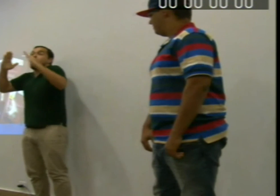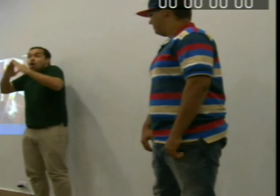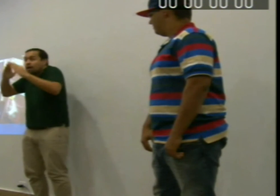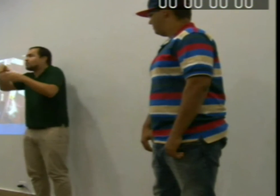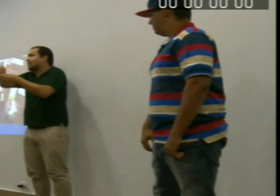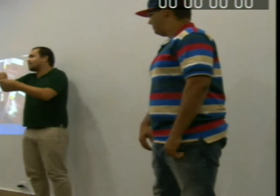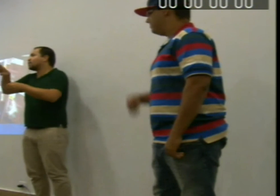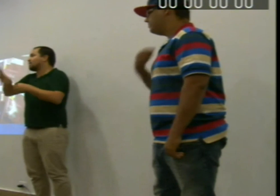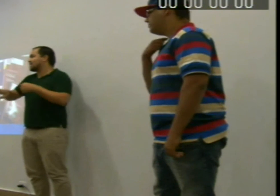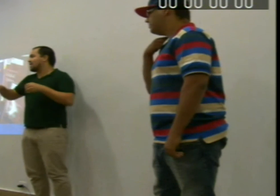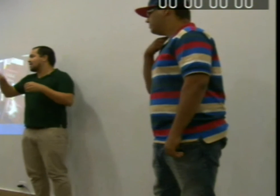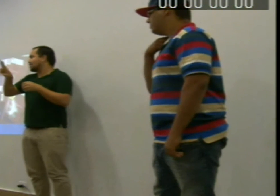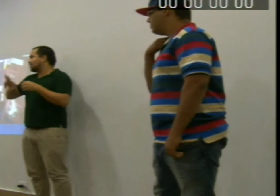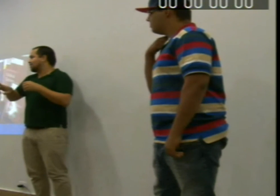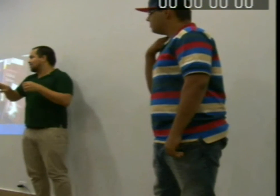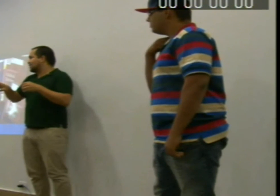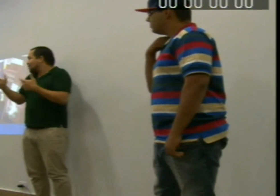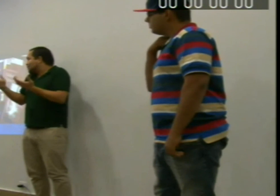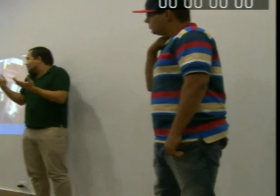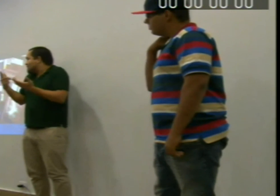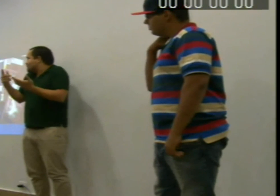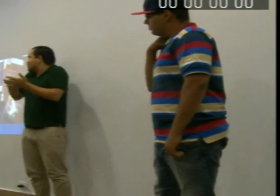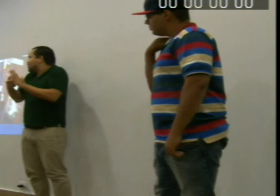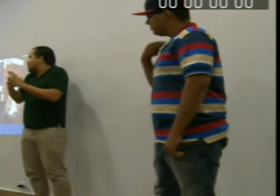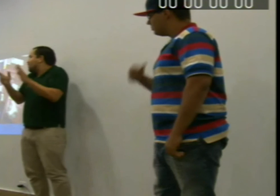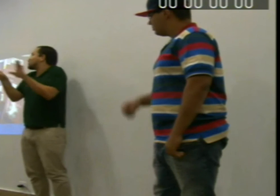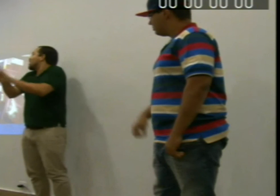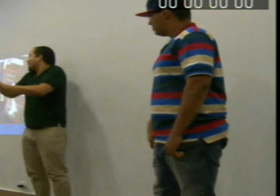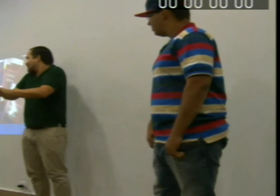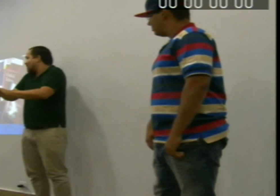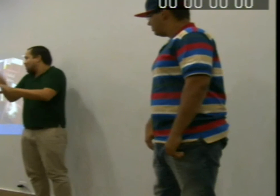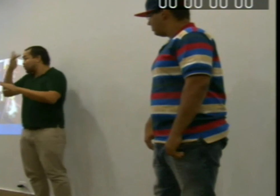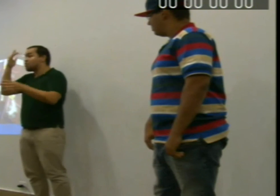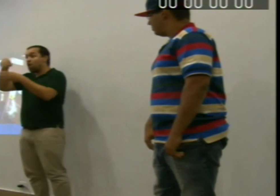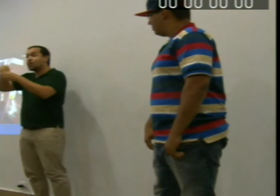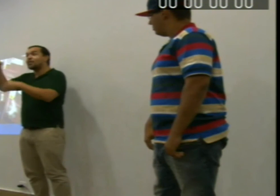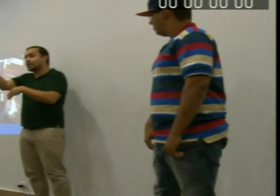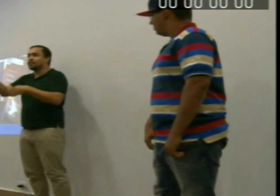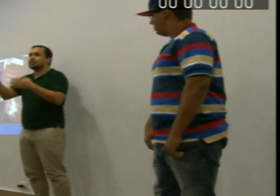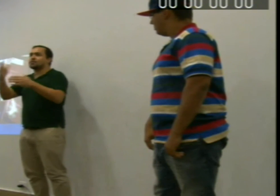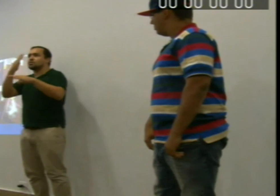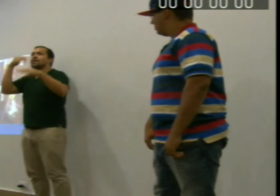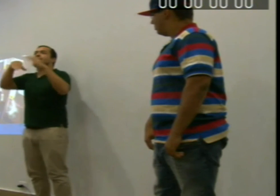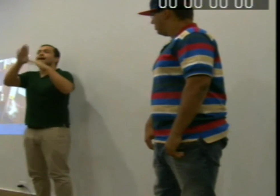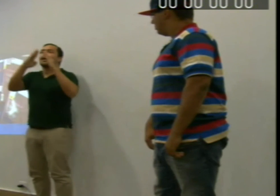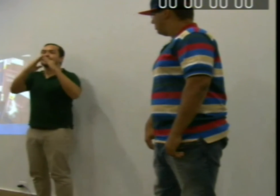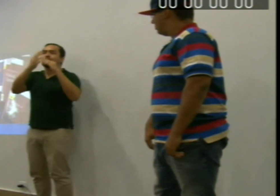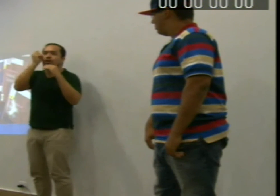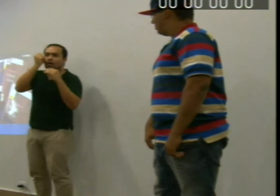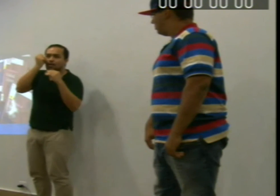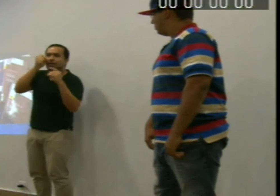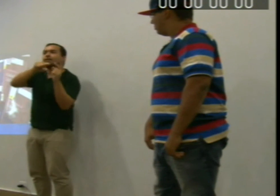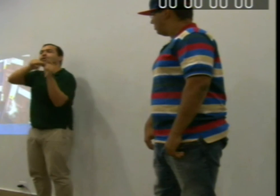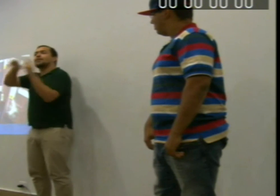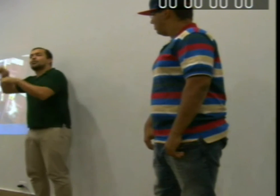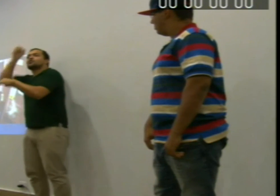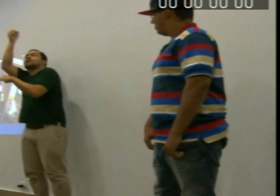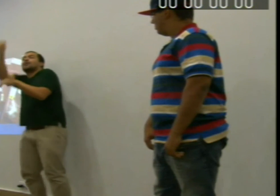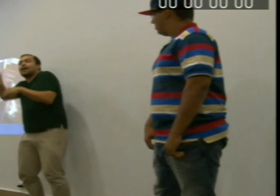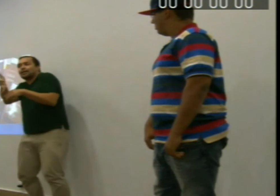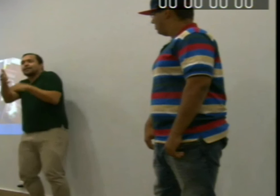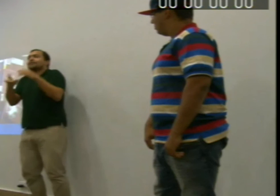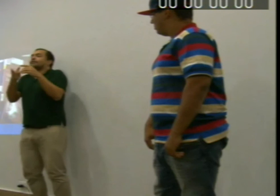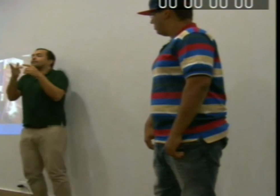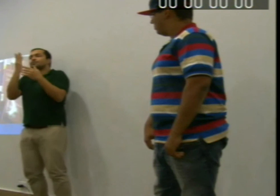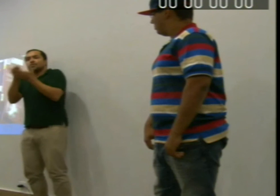pessoas moram dentro da Universidade então não faz sentido de fechar as pessoas moram al Então as pessoas vai em casa dorme depois de